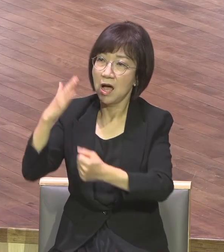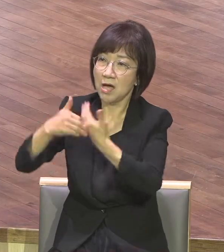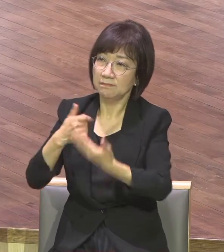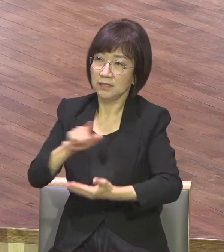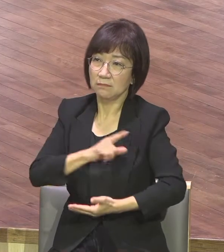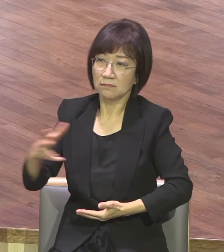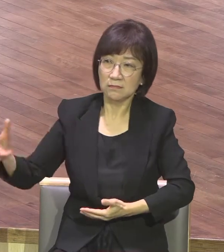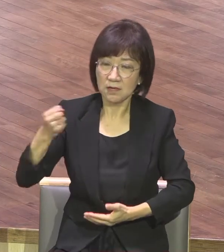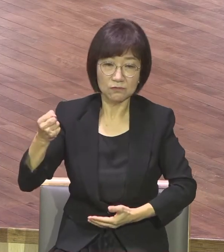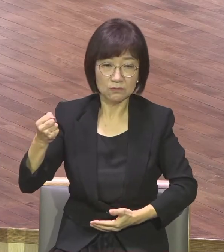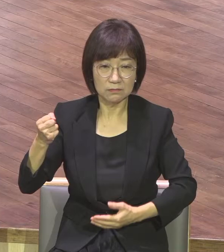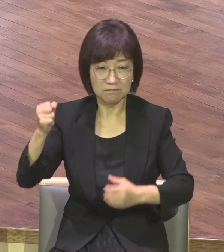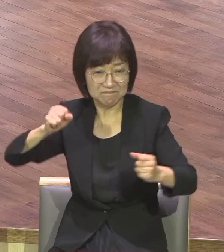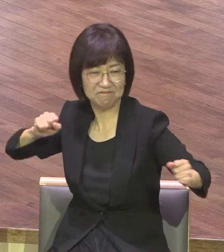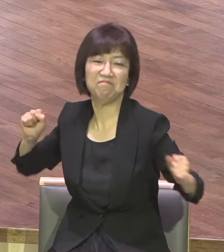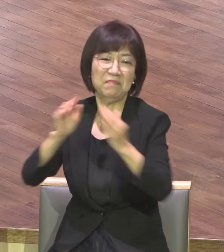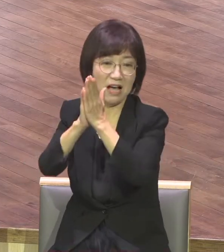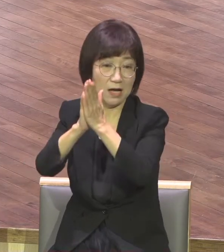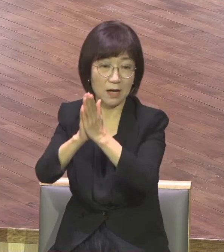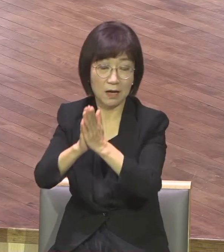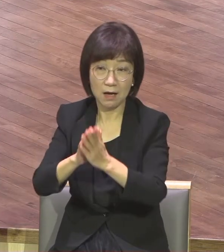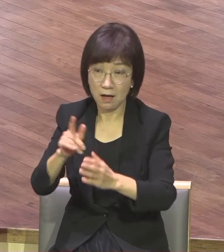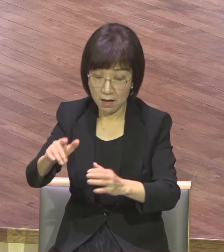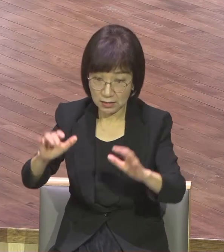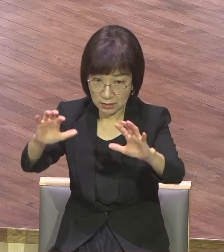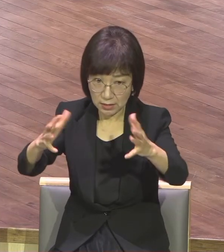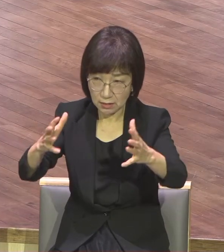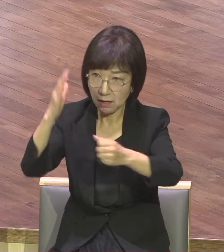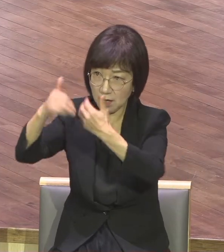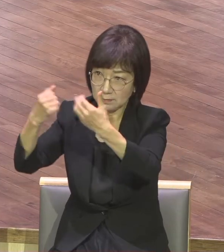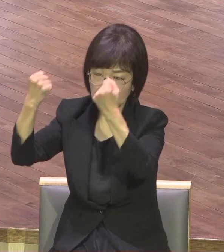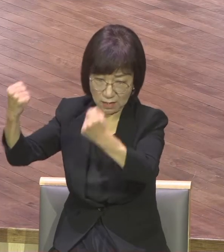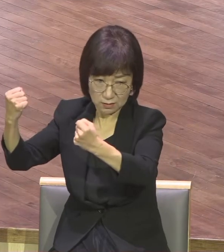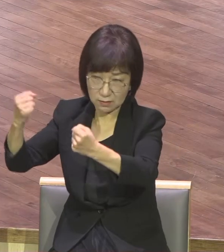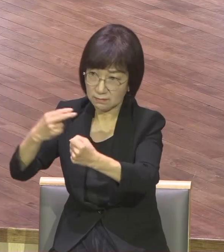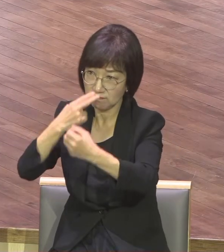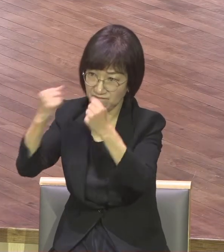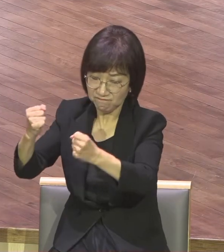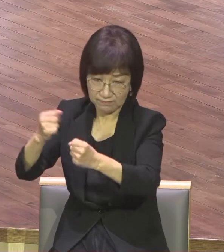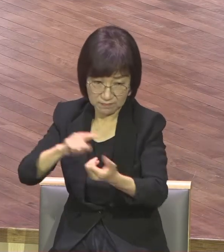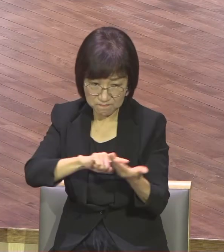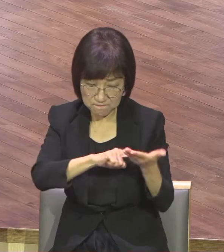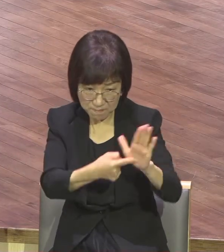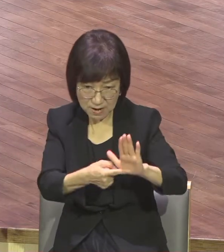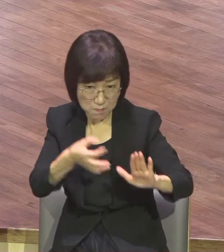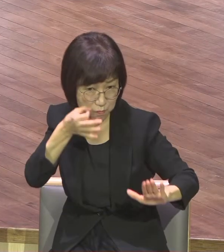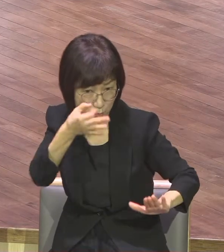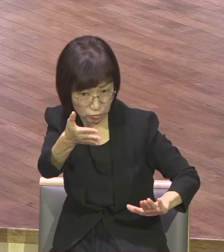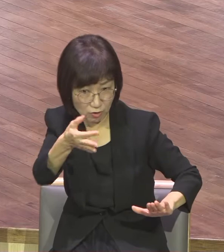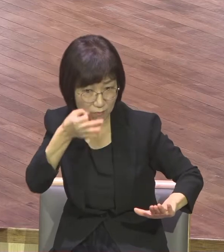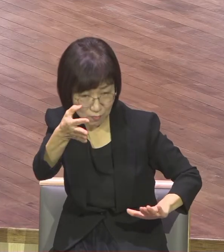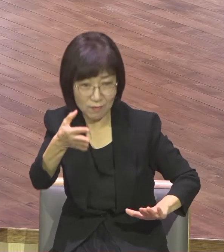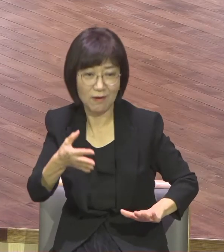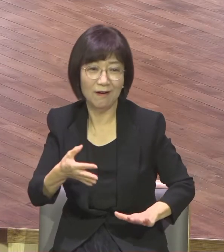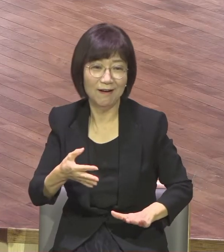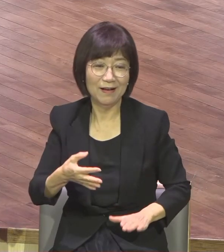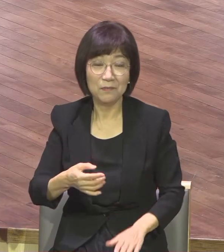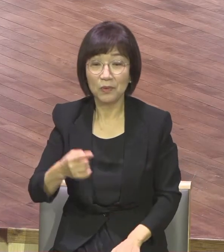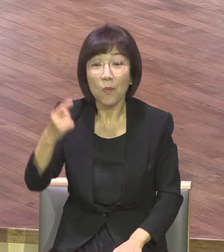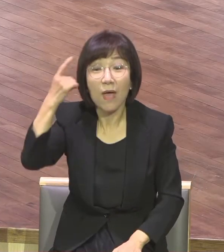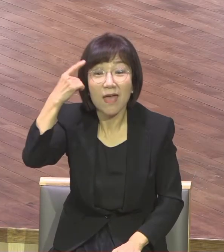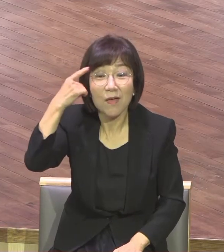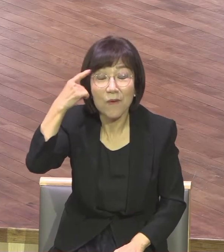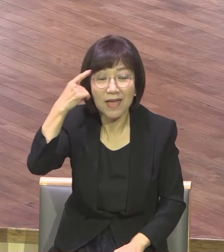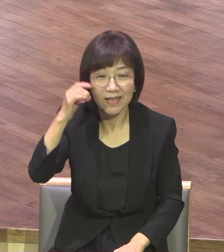땅에 이스라엘의 하나님이 계신 줄을 알게 하겠다 선포했습니다. 다윗이 왜 이랬어요? 왜